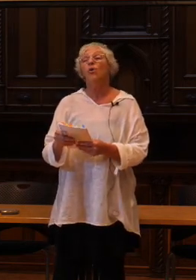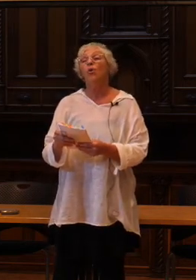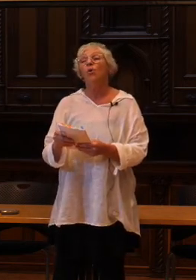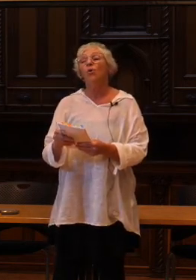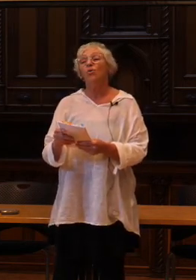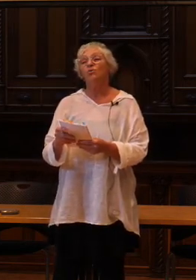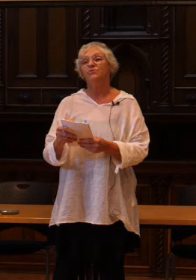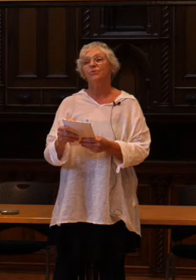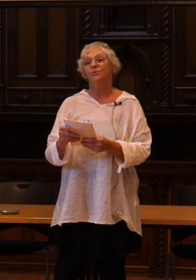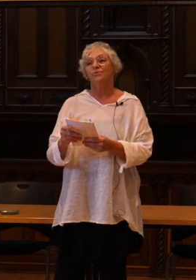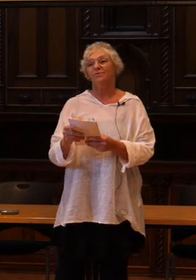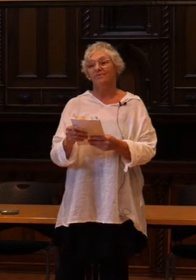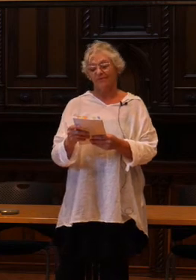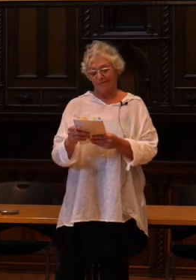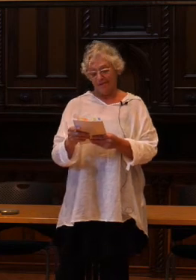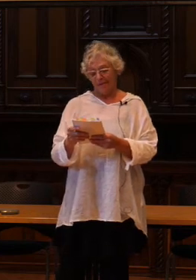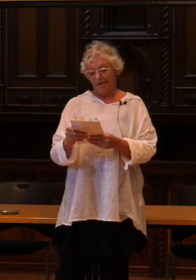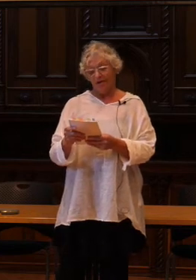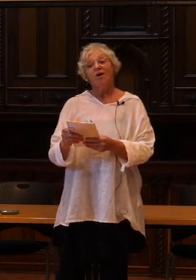Homme rose,